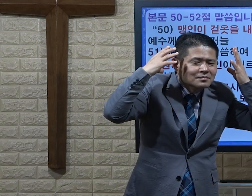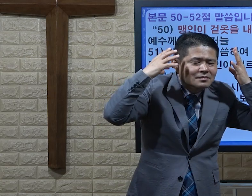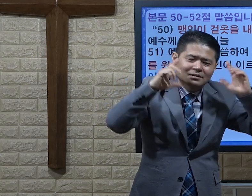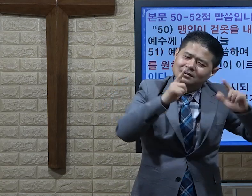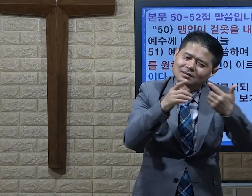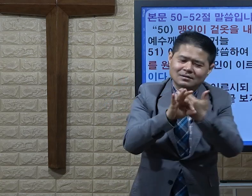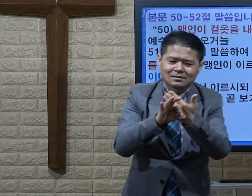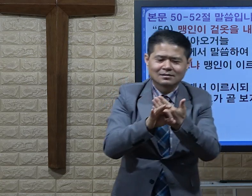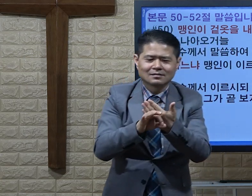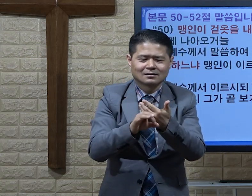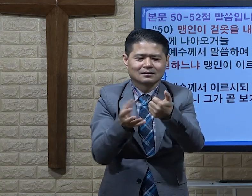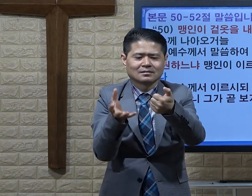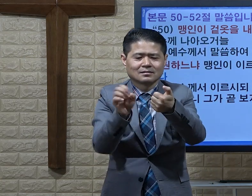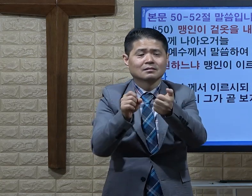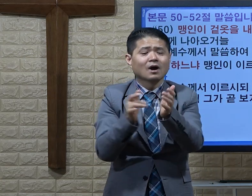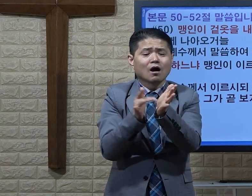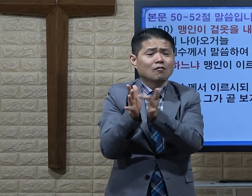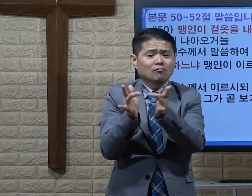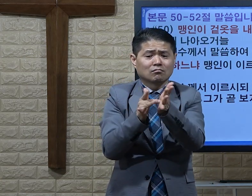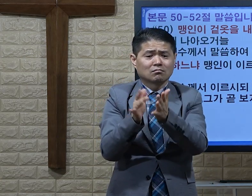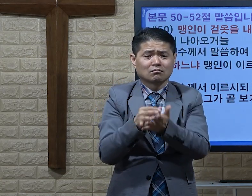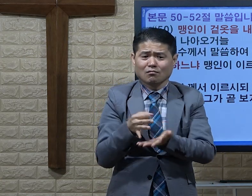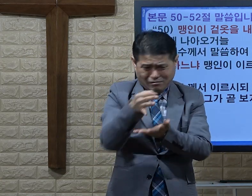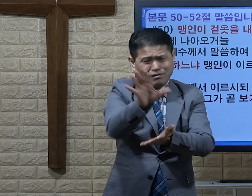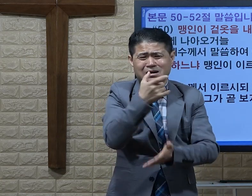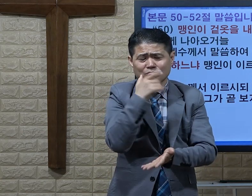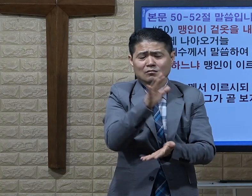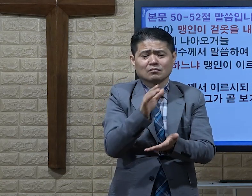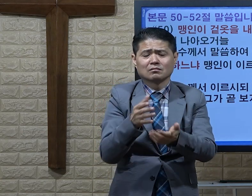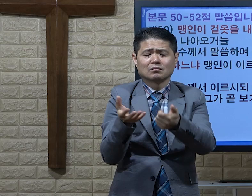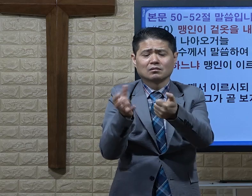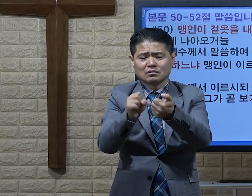귀가 트이거나 현금을 바라거나